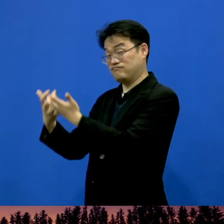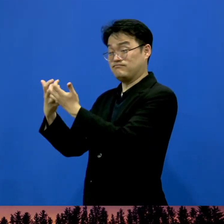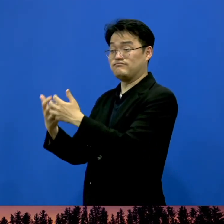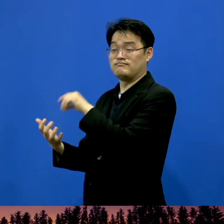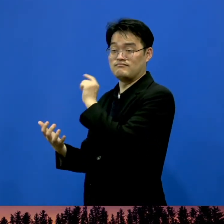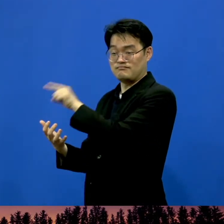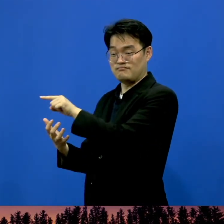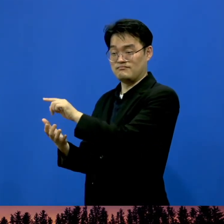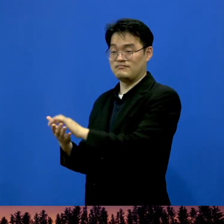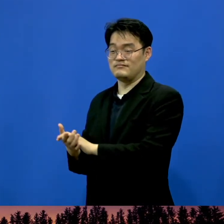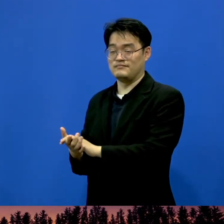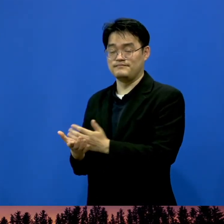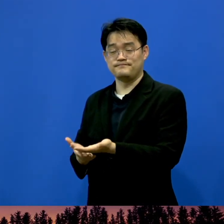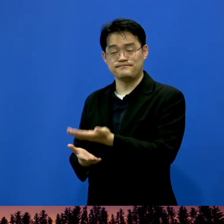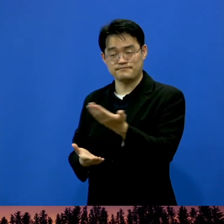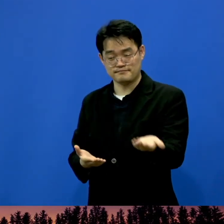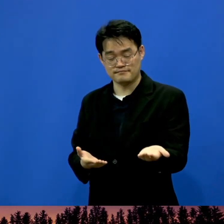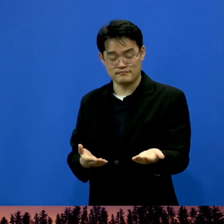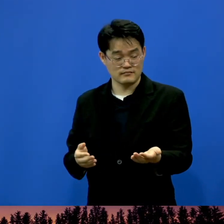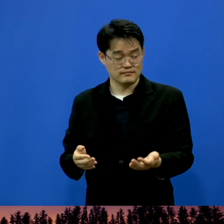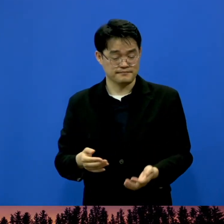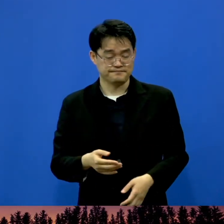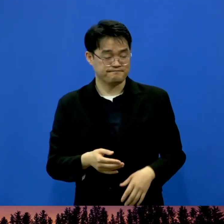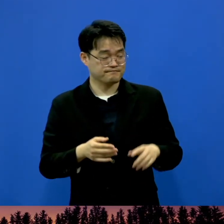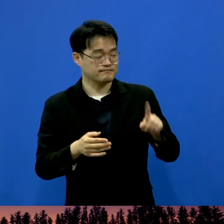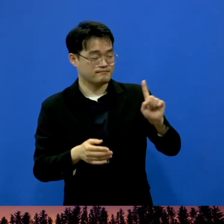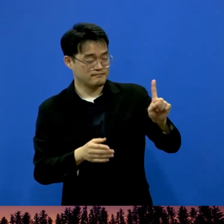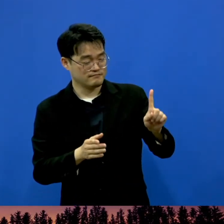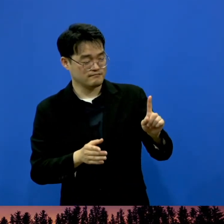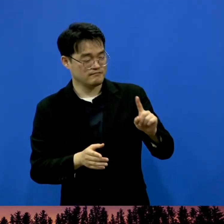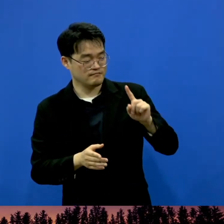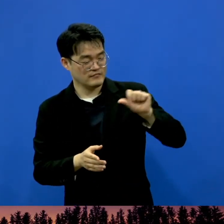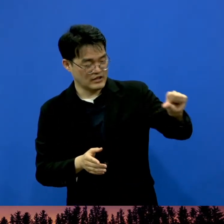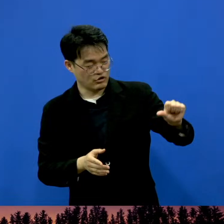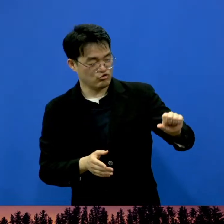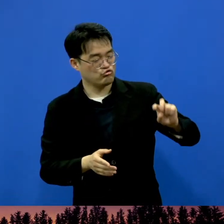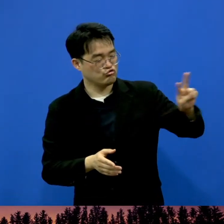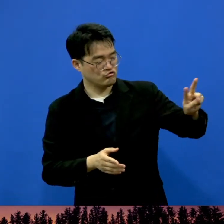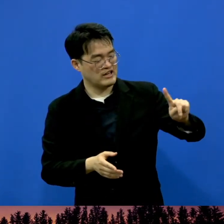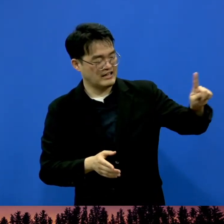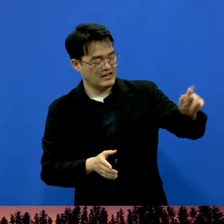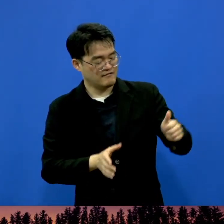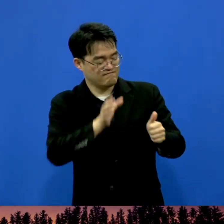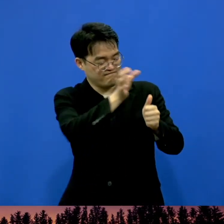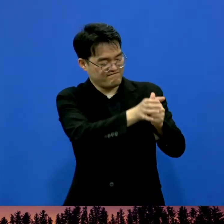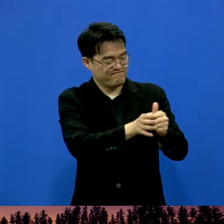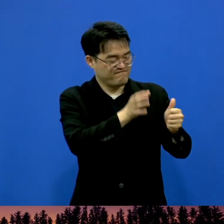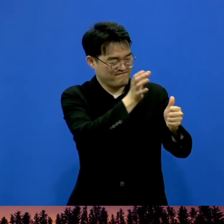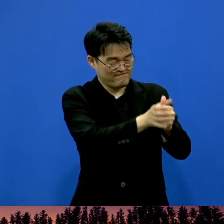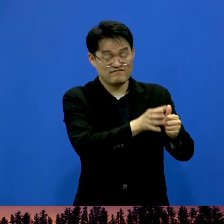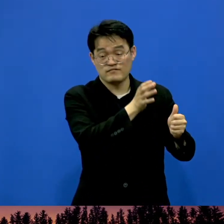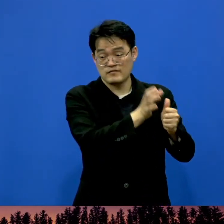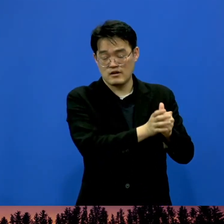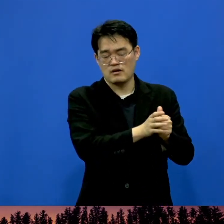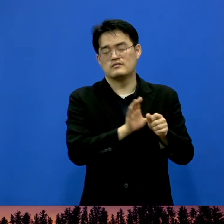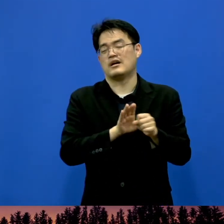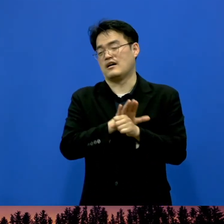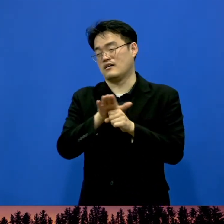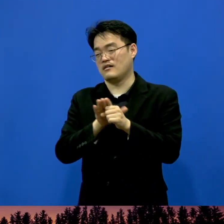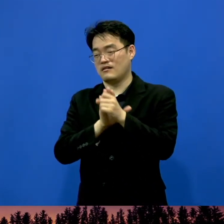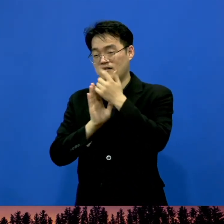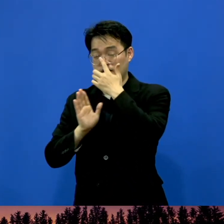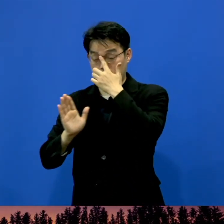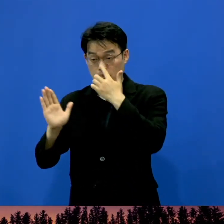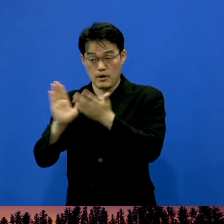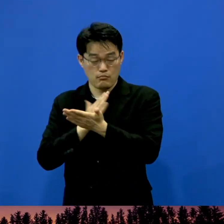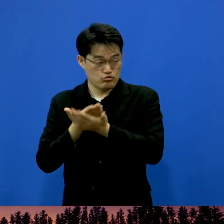것이죠. 여러분, 이 달란트 맡긴 것 자체가 여러분 사랑입니다. 5달란트, 1달란트 어마어마한 거예요. 이거 베푸신 보이가